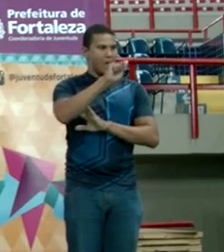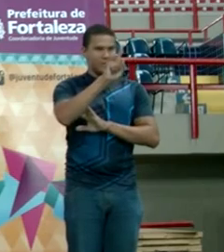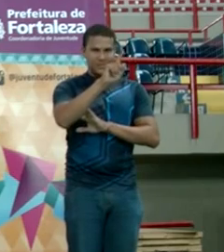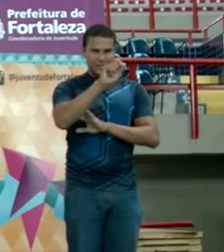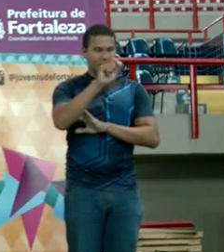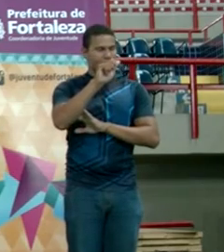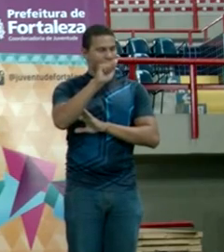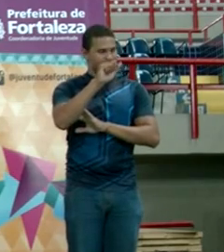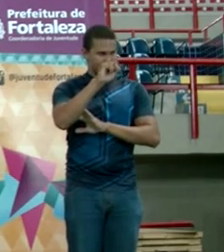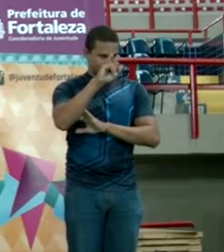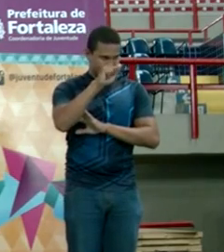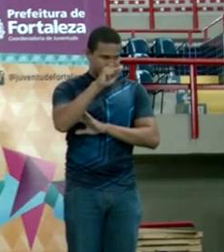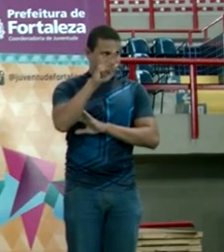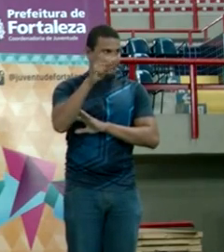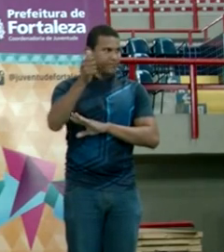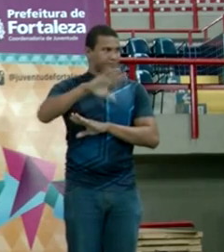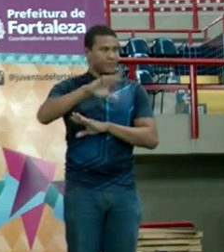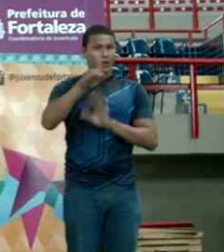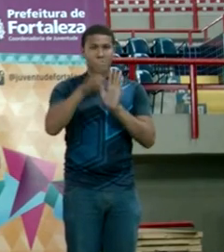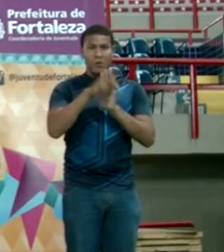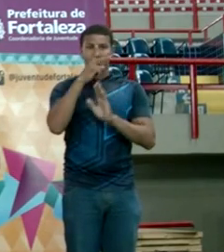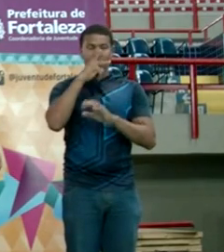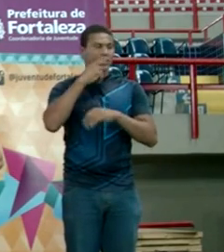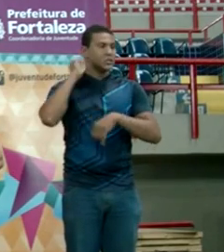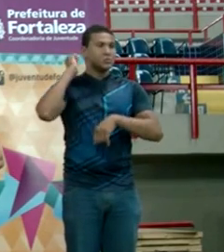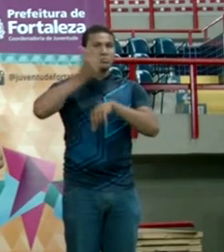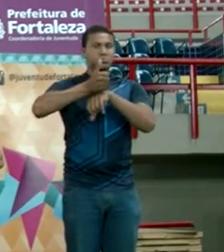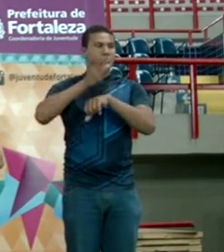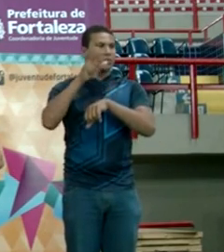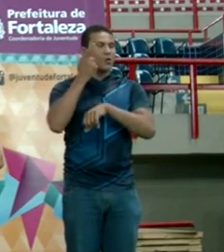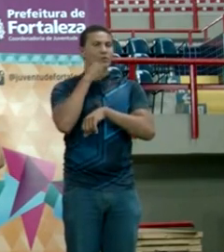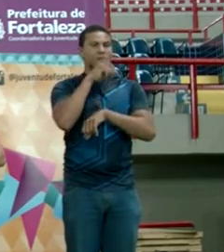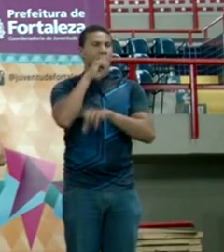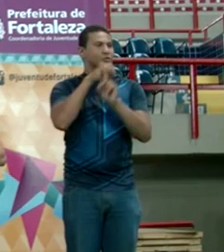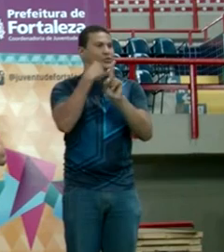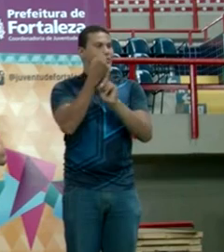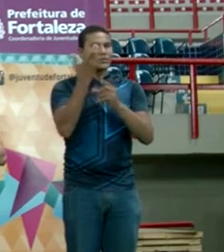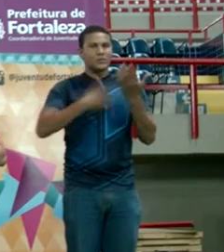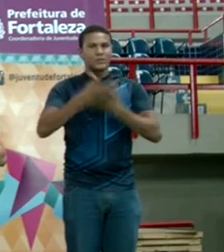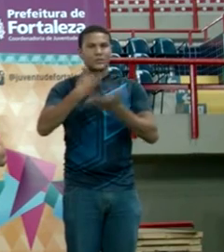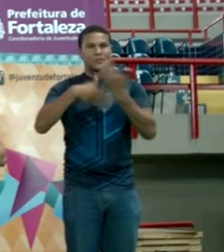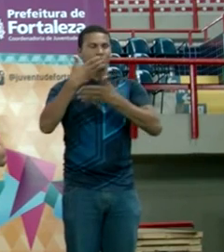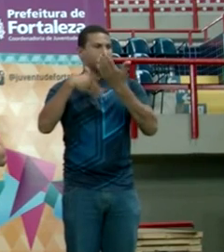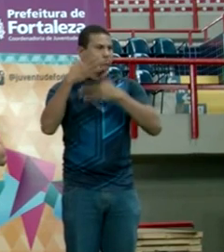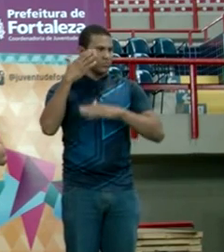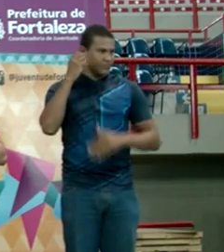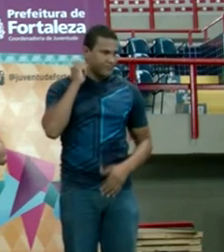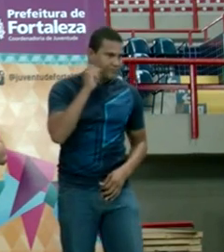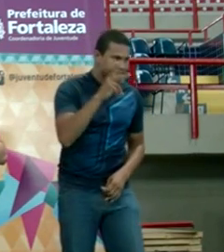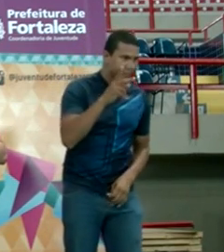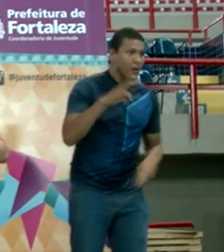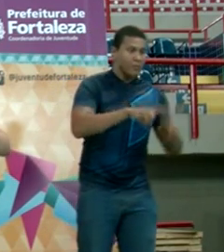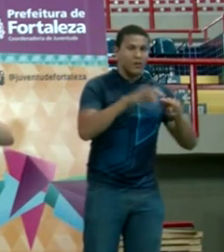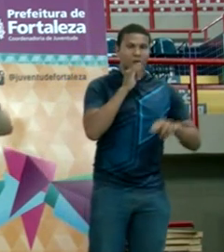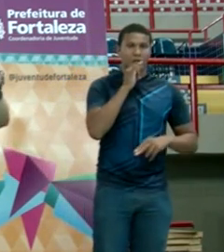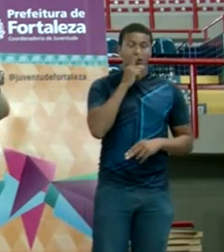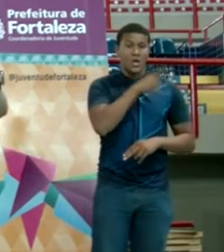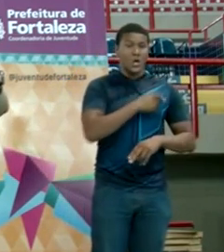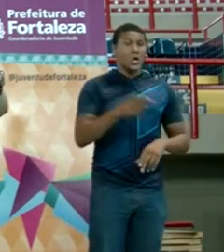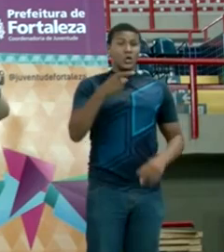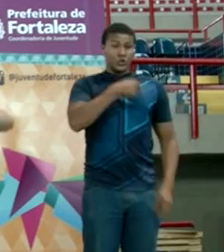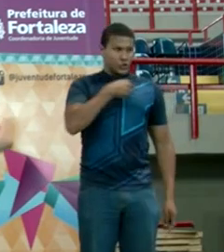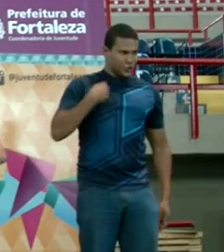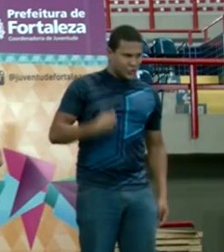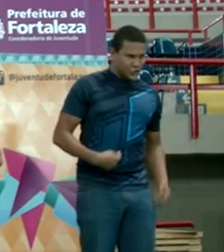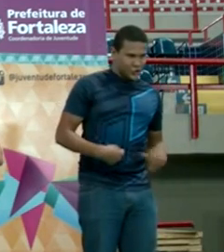vai conseguir fazer uma revolução socialista. Tá certo? Quando a China fez a revolução, ela